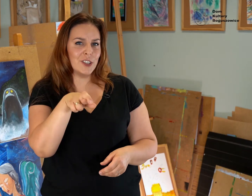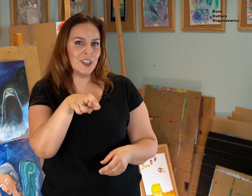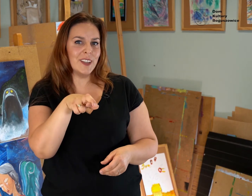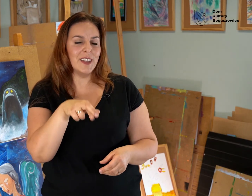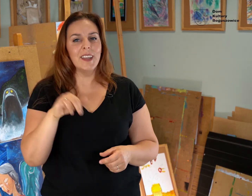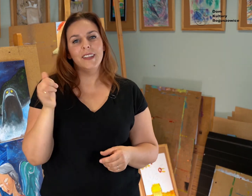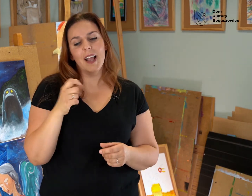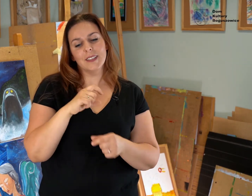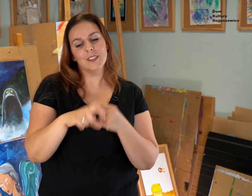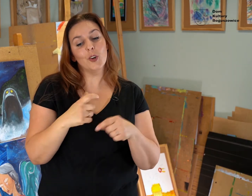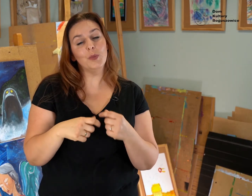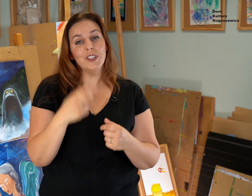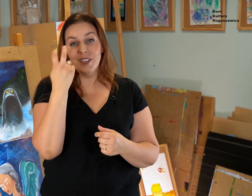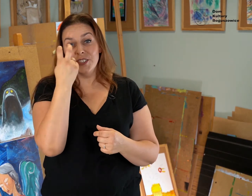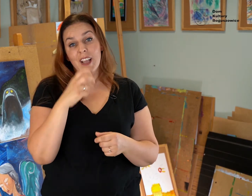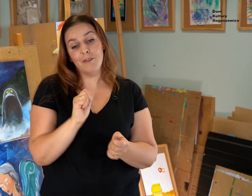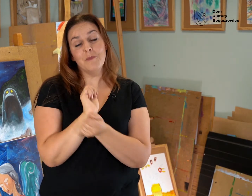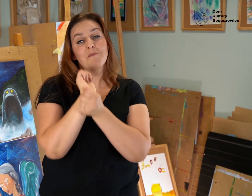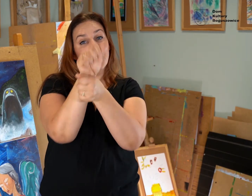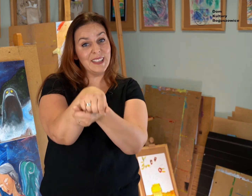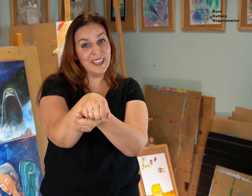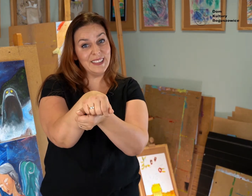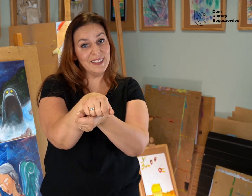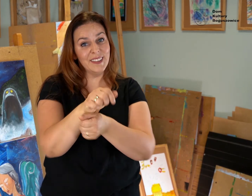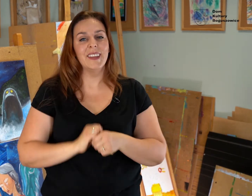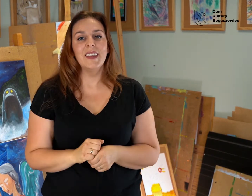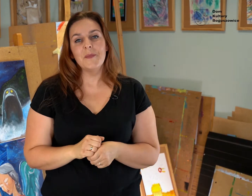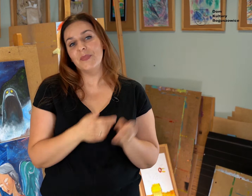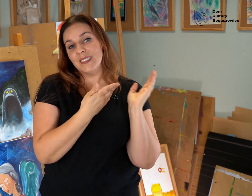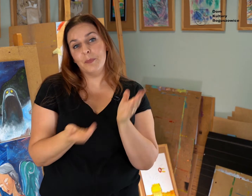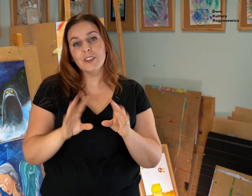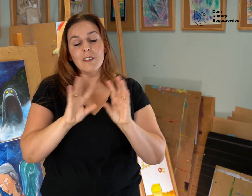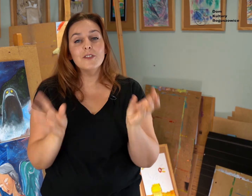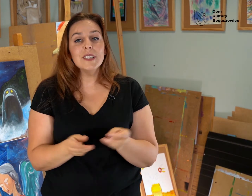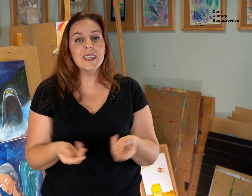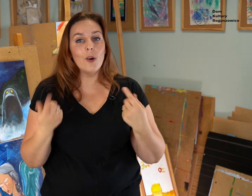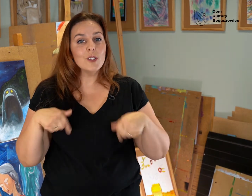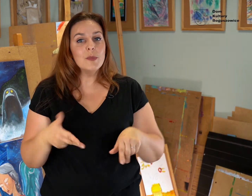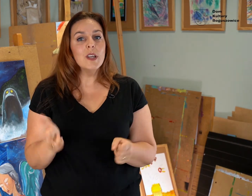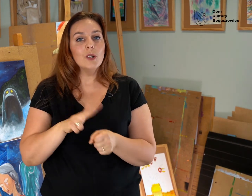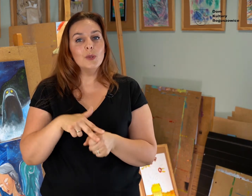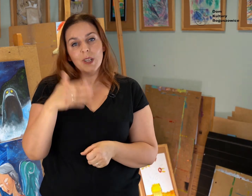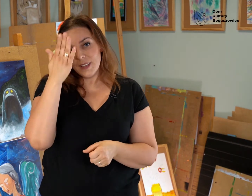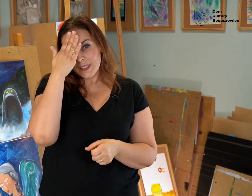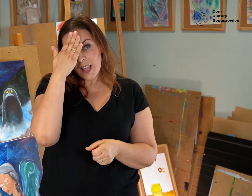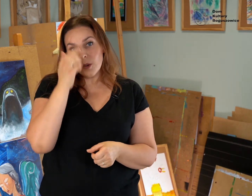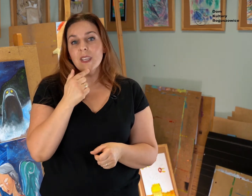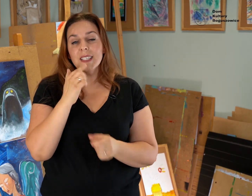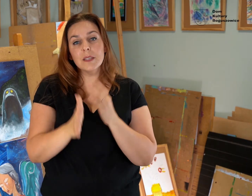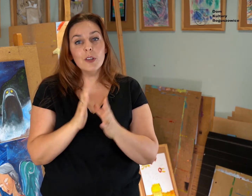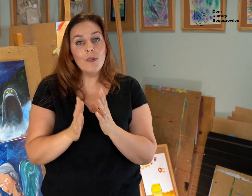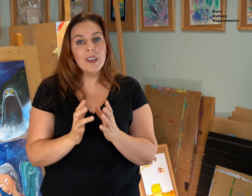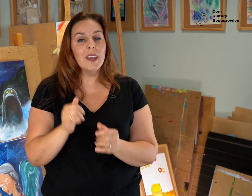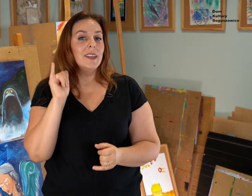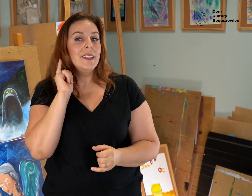ciekawych rzeczy, jak zrobić ciekawy prezent. Zapraszam wszystkie osoby, które znają